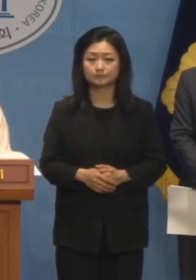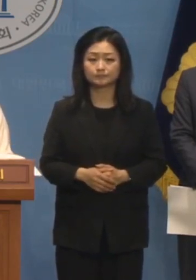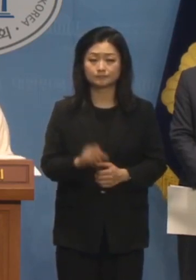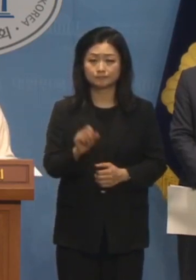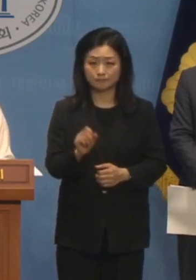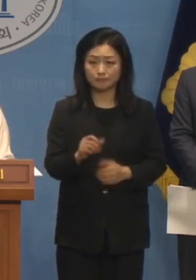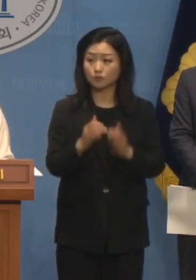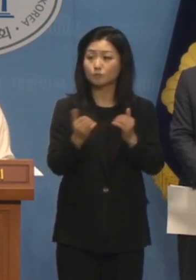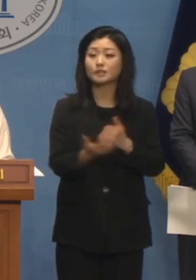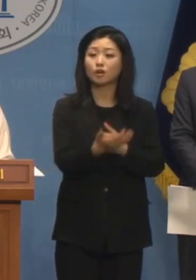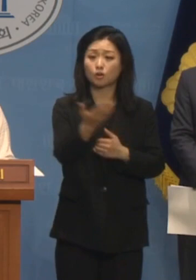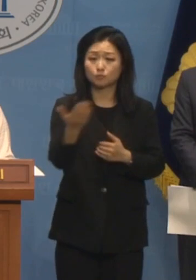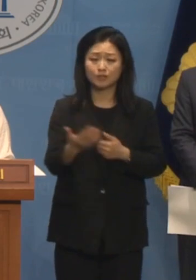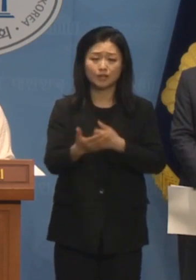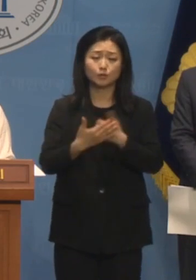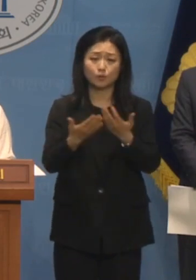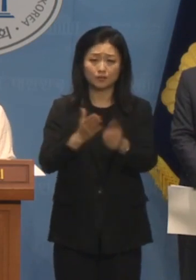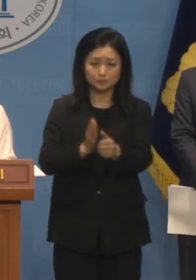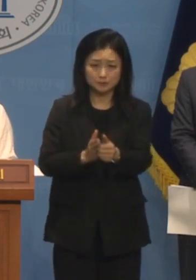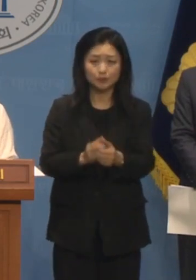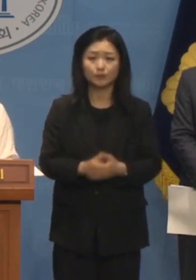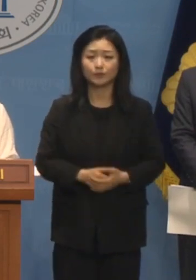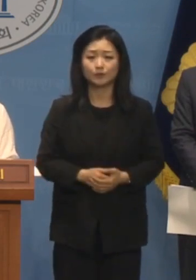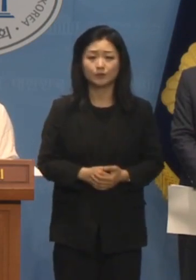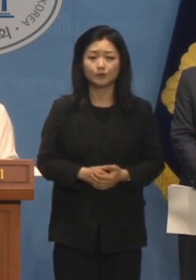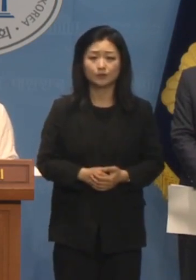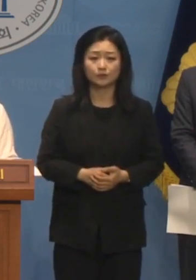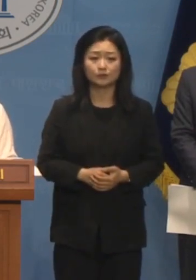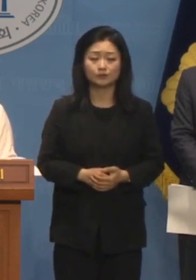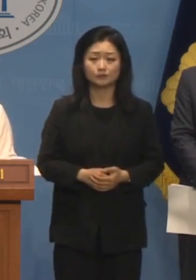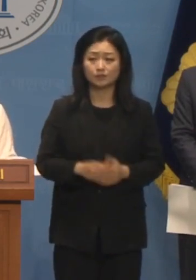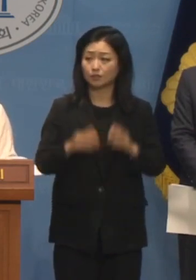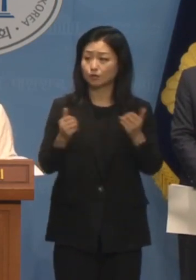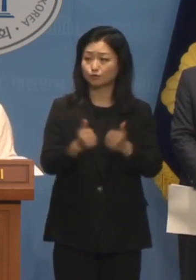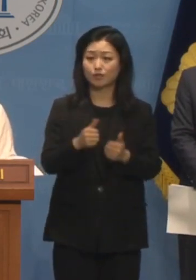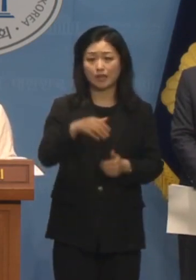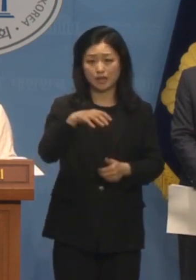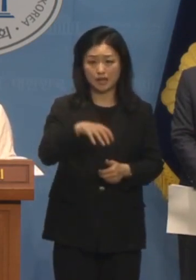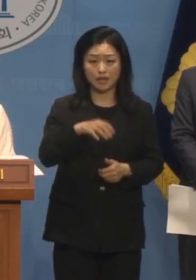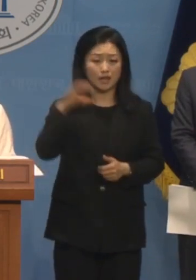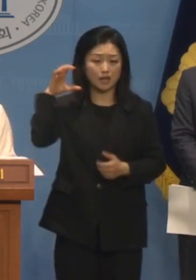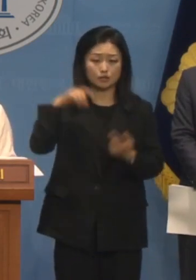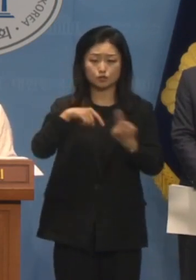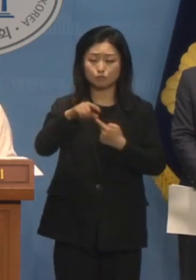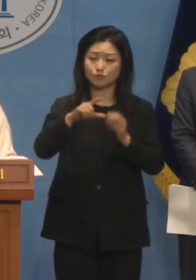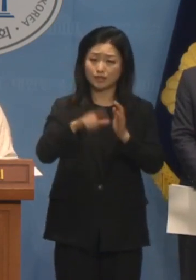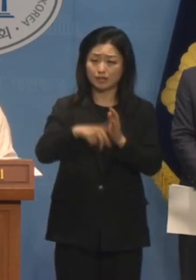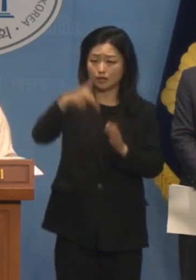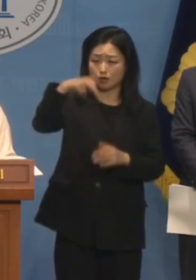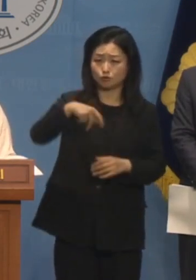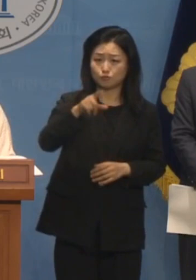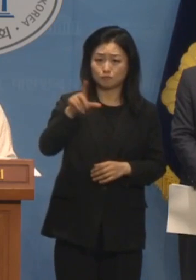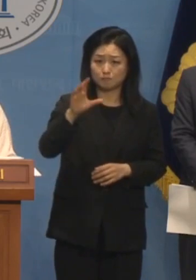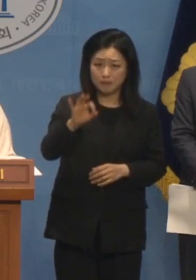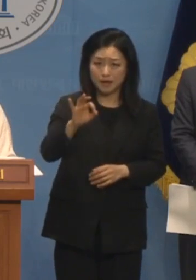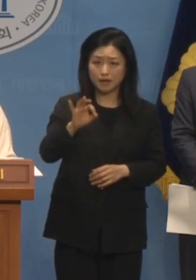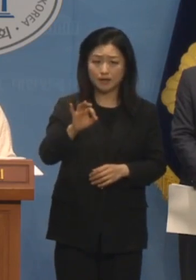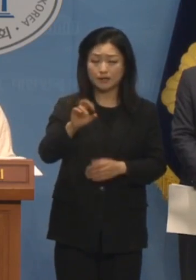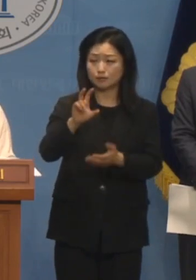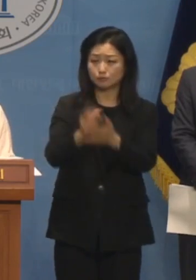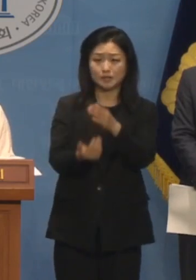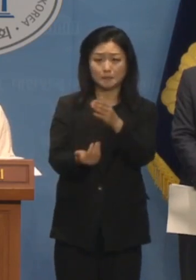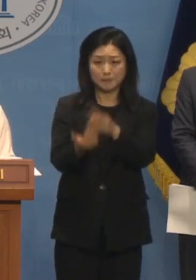이에 국민 여러분께 도움을 요청드립니다. 이번 국회 청문회에서 반드시 쿠팡의 연속된